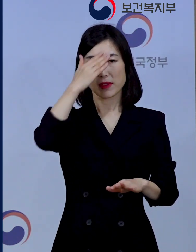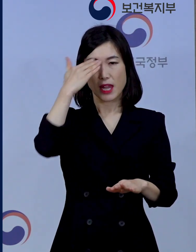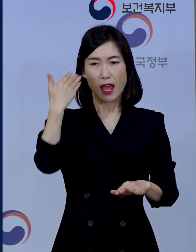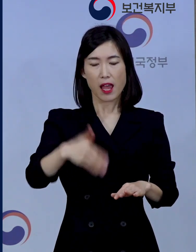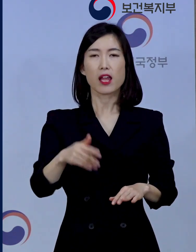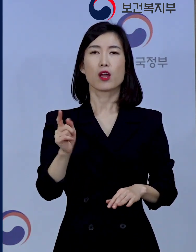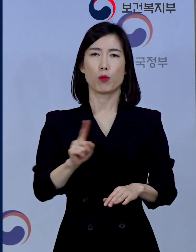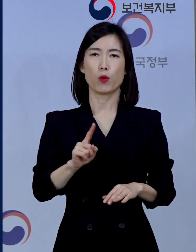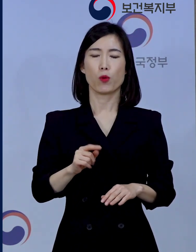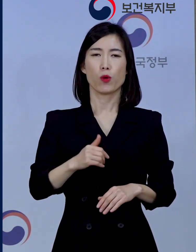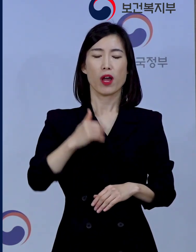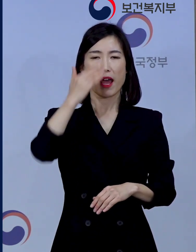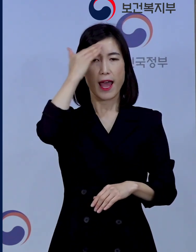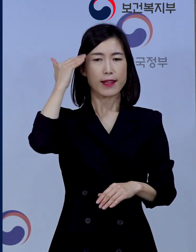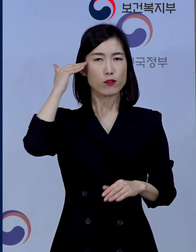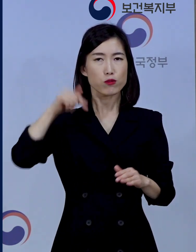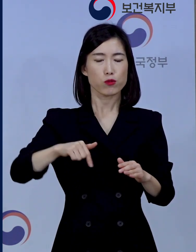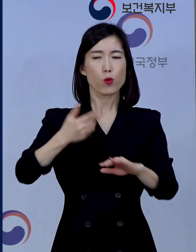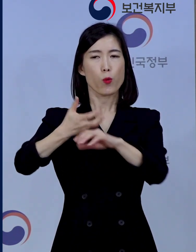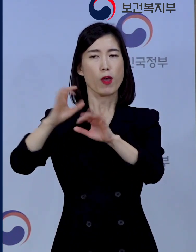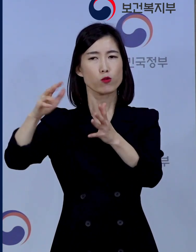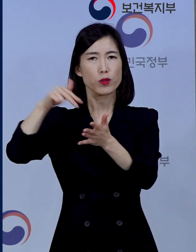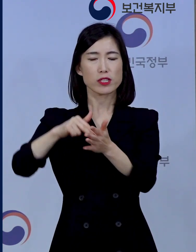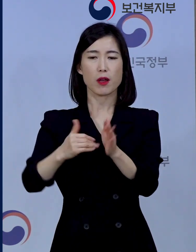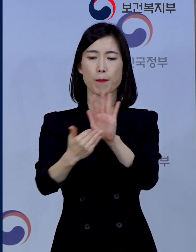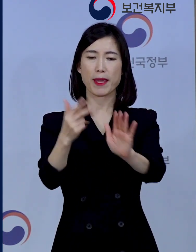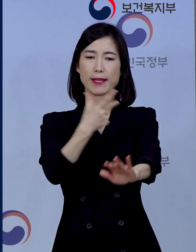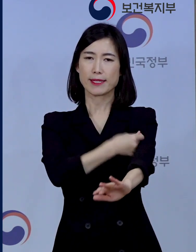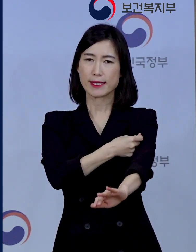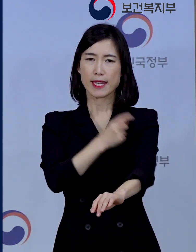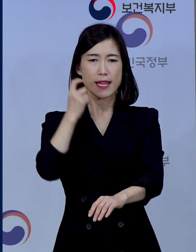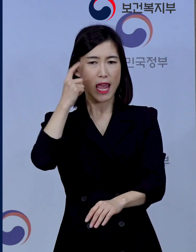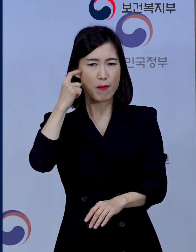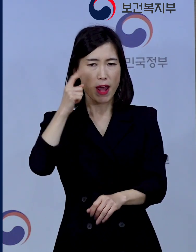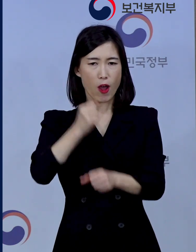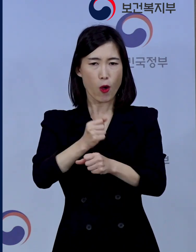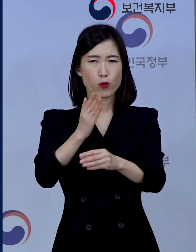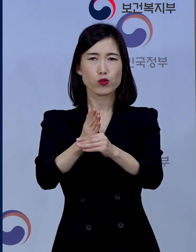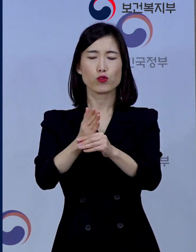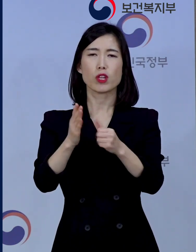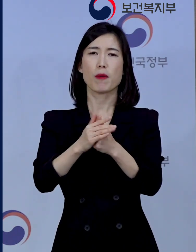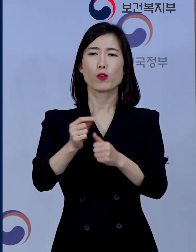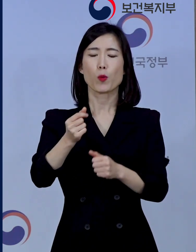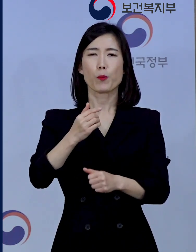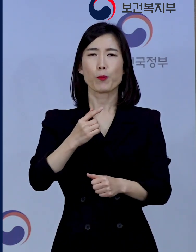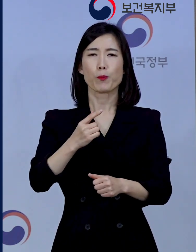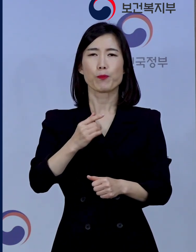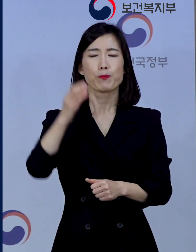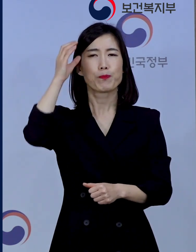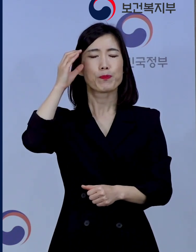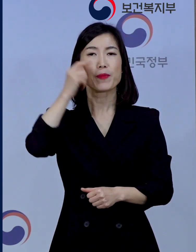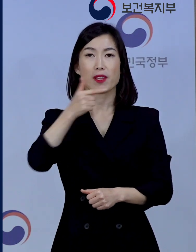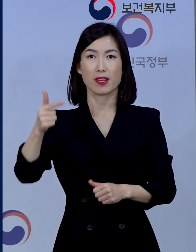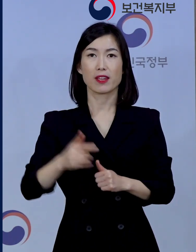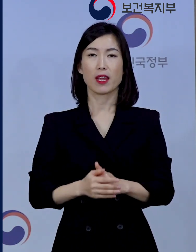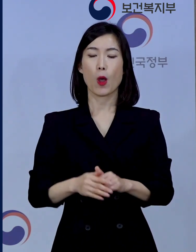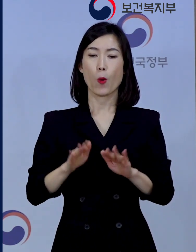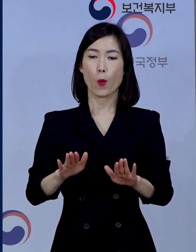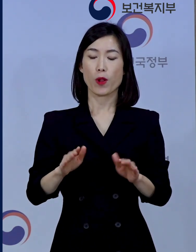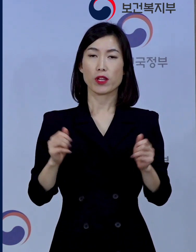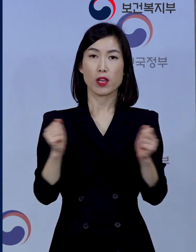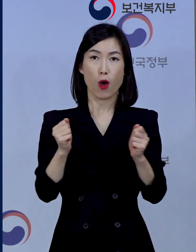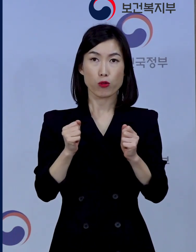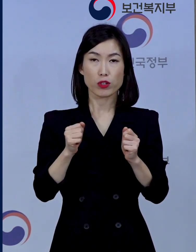다행히 국내외에서 백신과 치료제 개발의 성과가 나타나며 좋은 소식이 들려오고 있습니다.